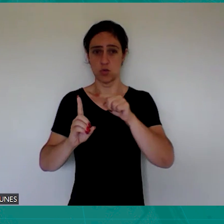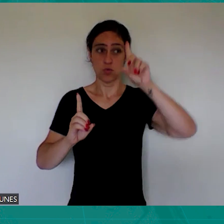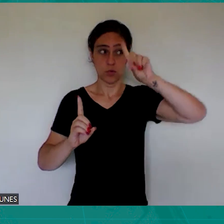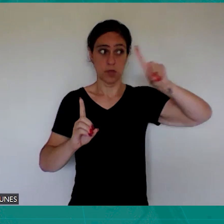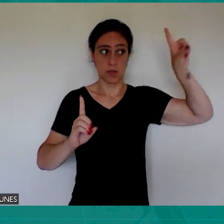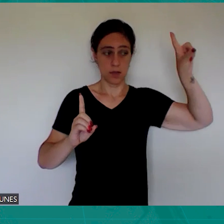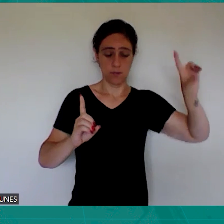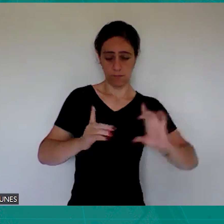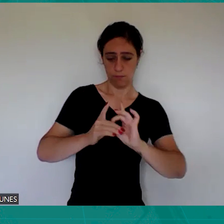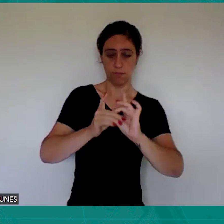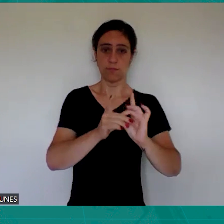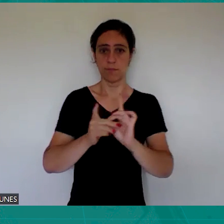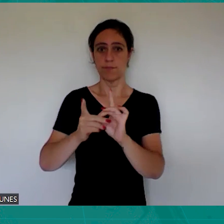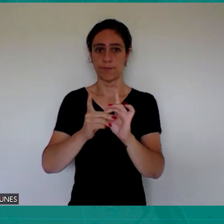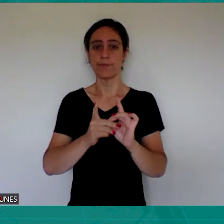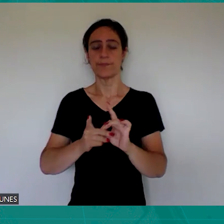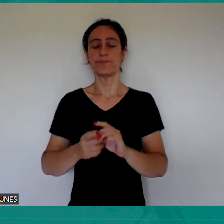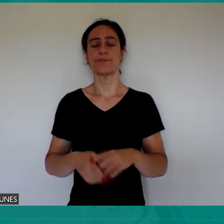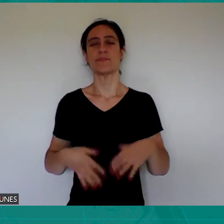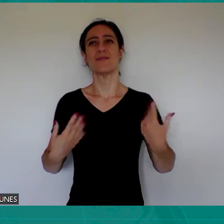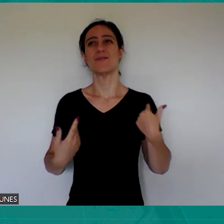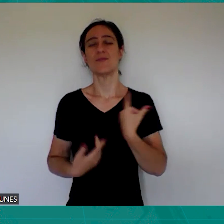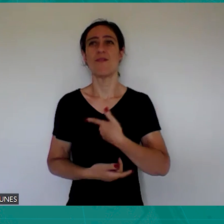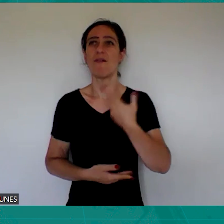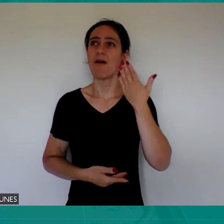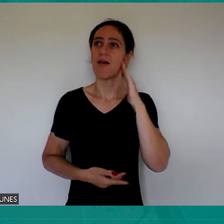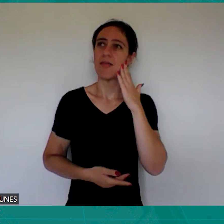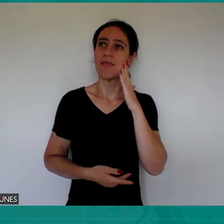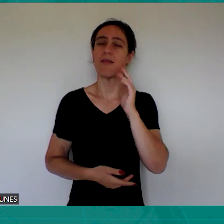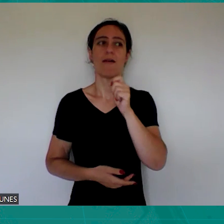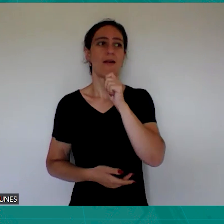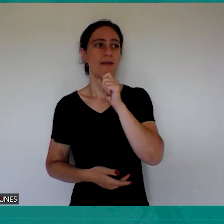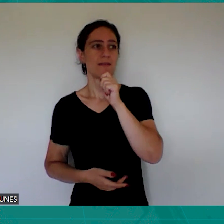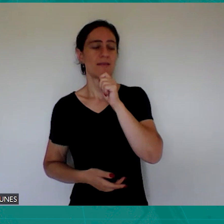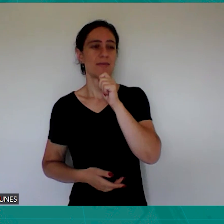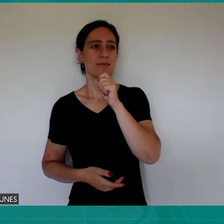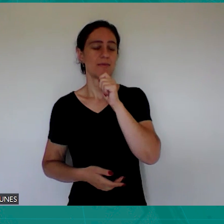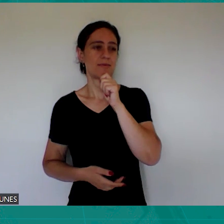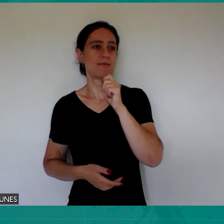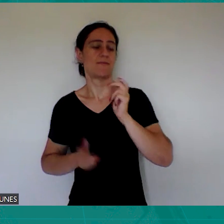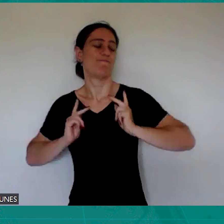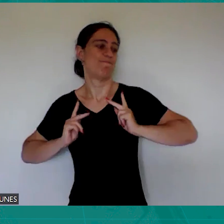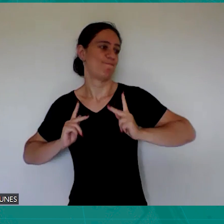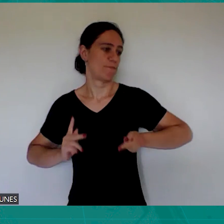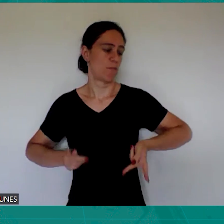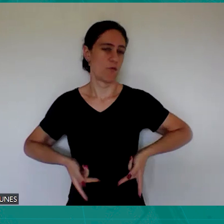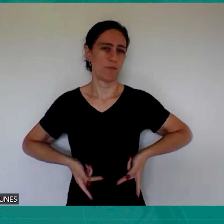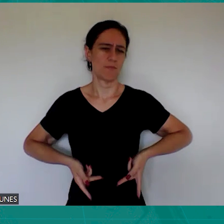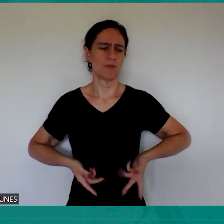Irmãos, nós entendemos muito ainda na lógica humana, né? Por exemplo, se eu disser, né? Eu